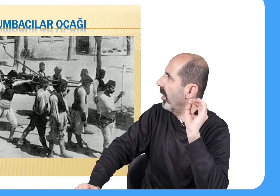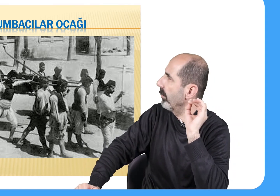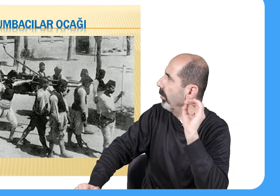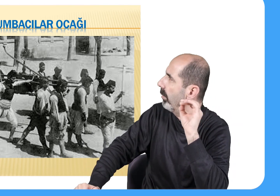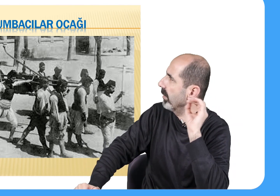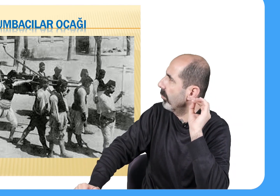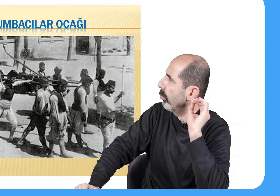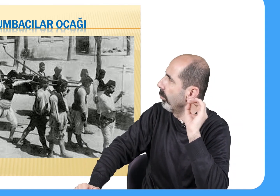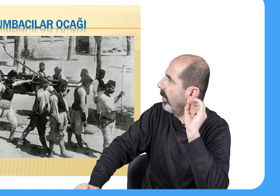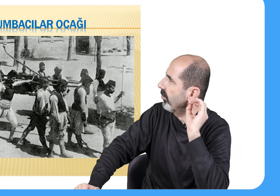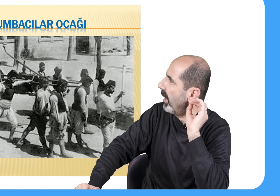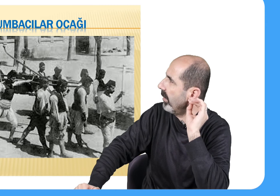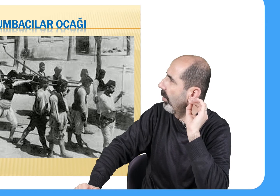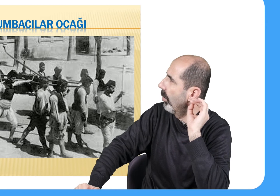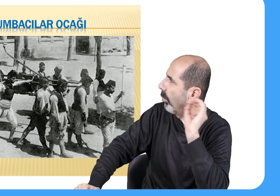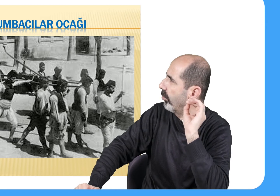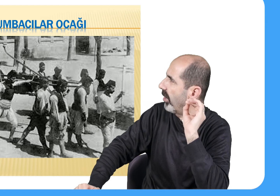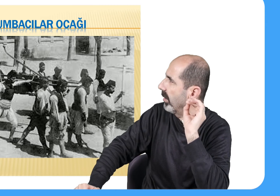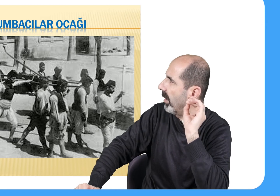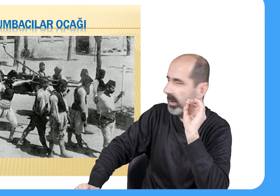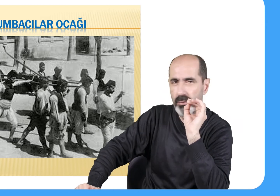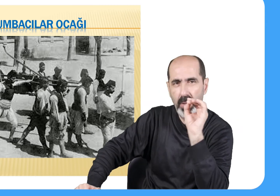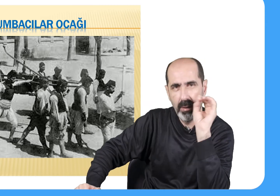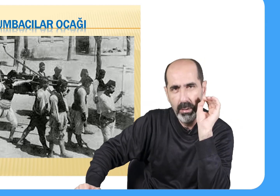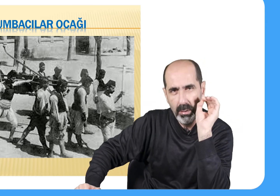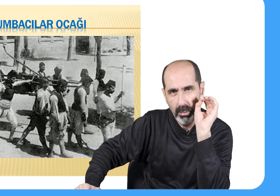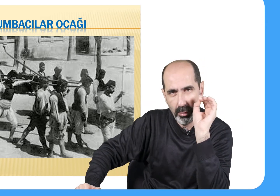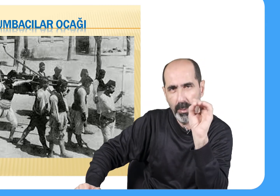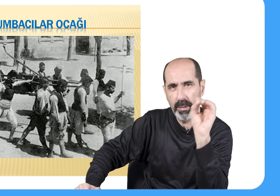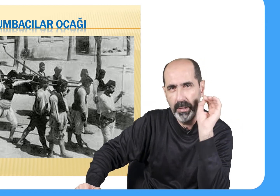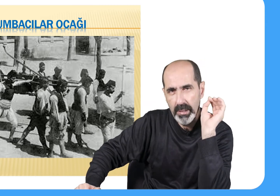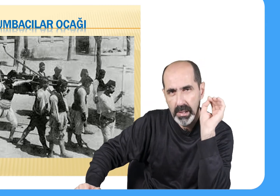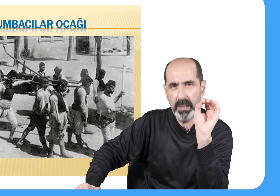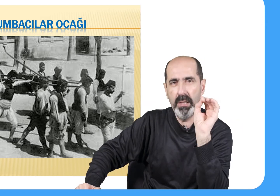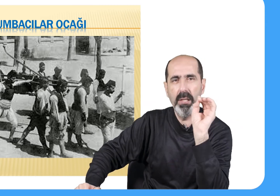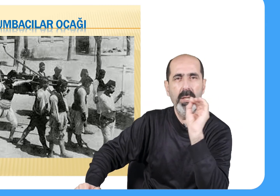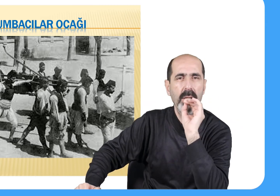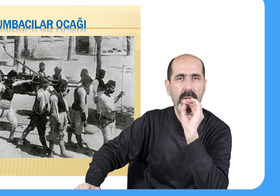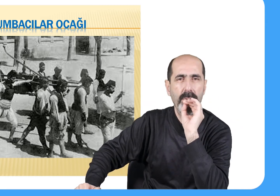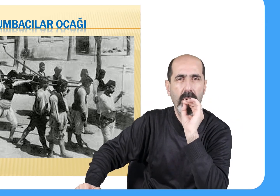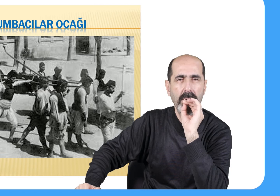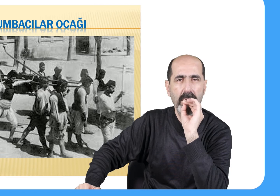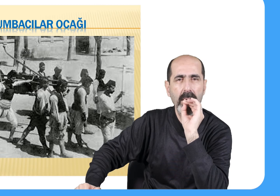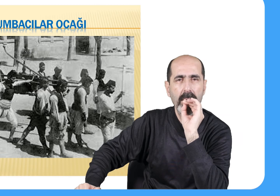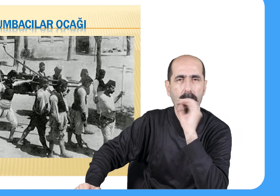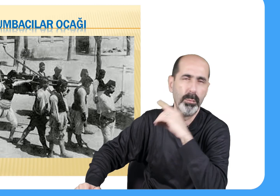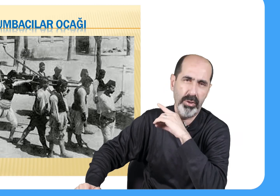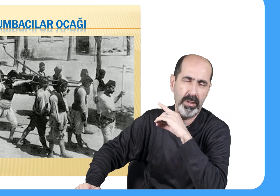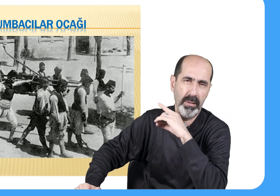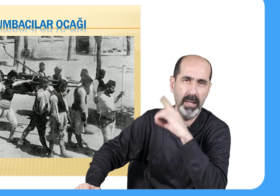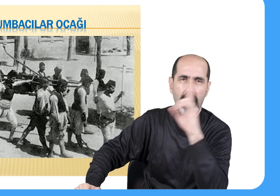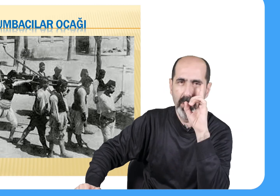tulumbacılar büyü ya da tulumbacılar Ocağı arkadaşlar osmanlıdaki ilk ilk Sen niye